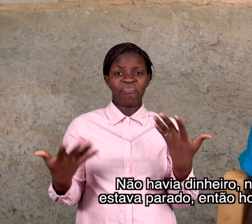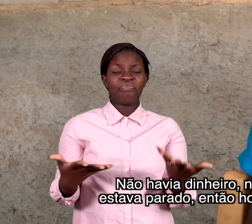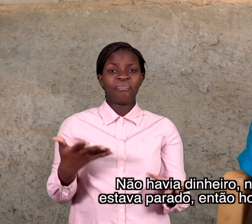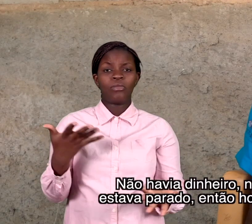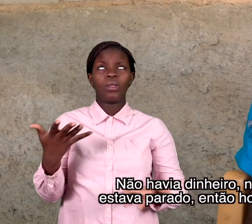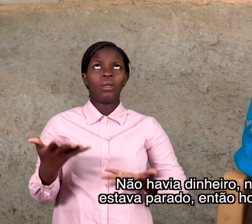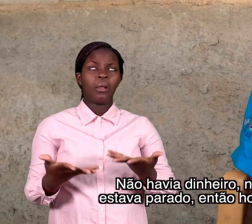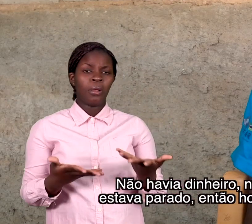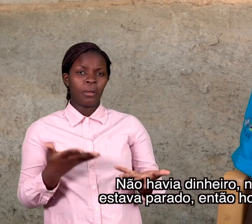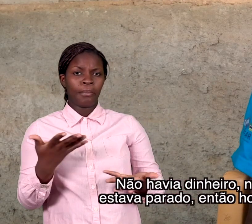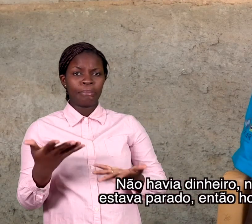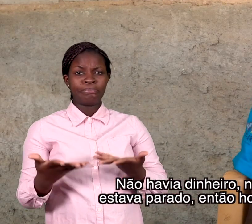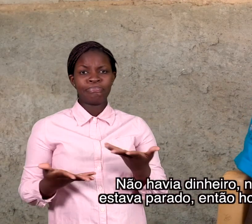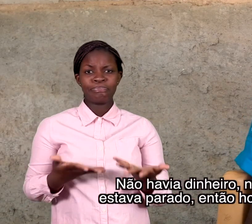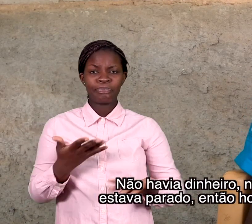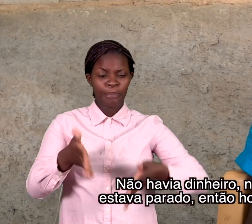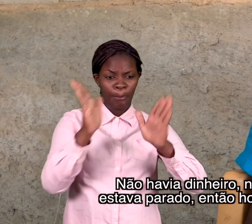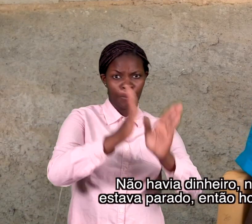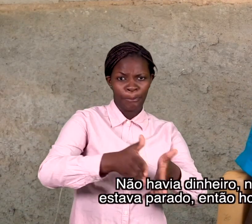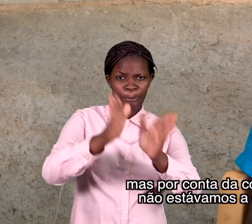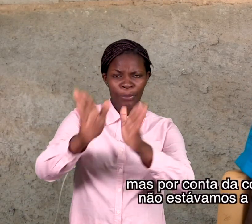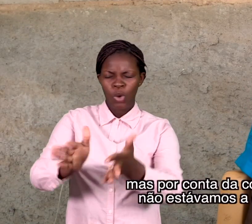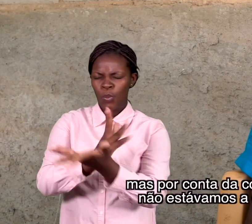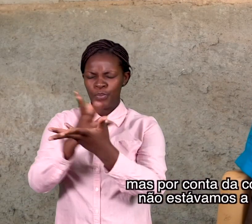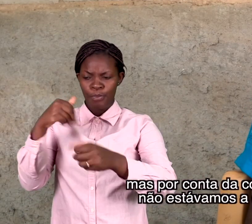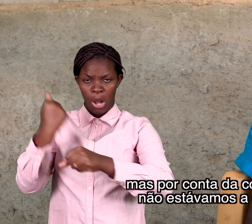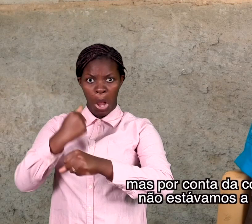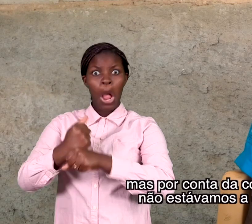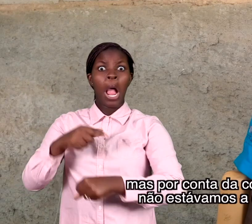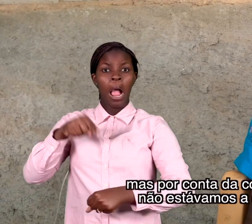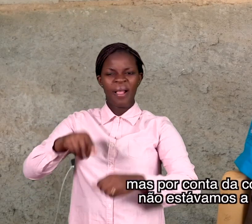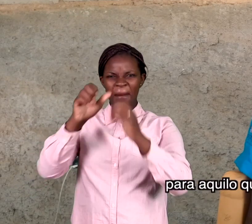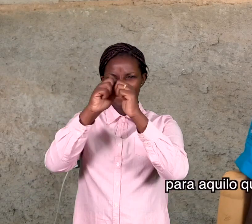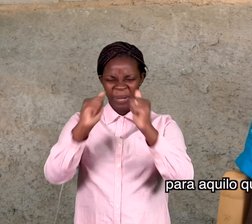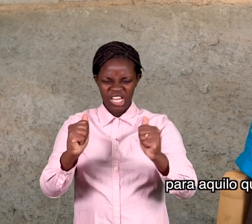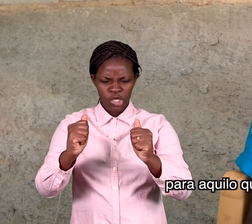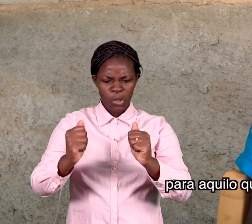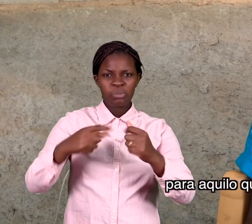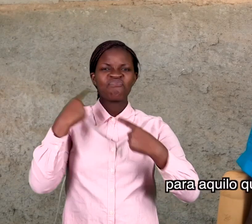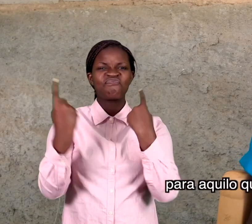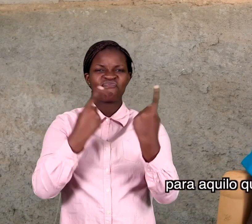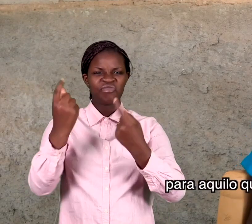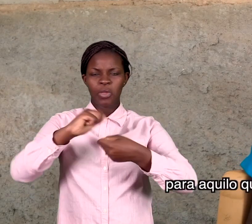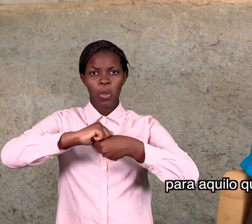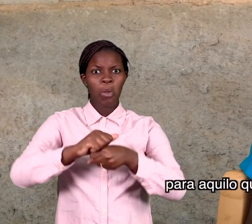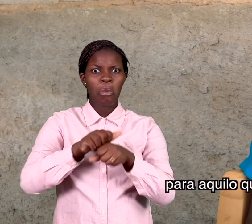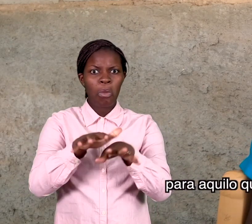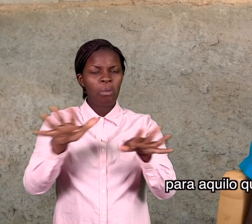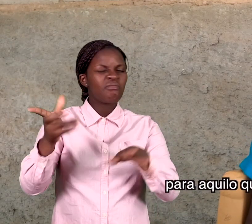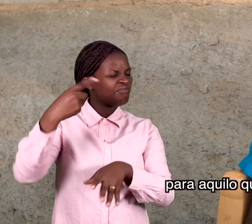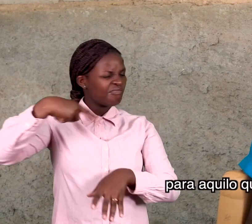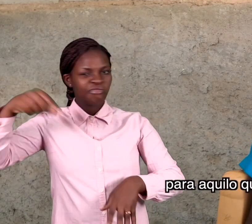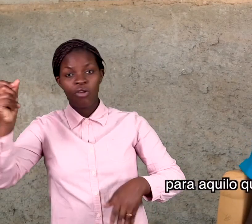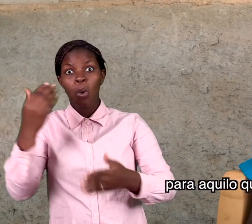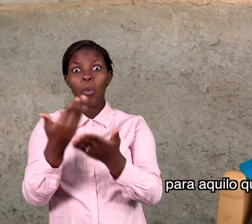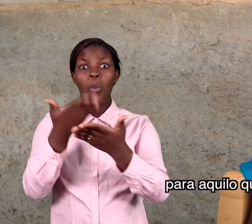Até houve muita gente que trabalhava aqui, mas por causa da Covid-19 acabaram por sair. Porque nós estamos a